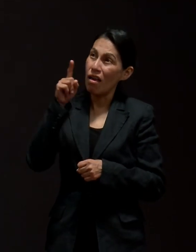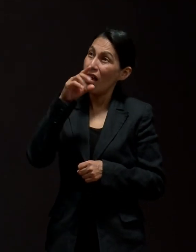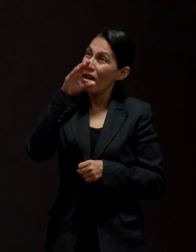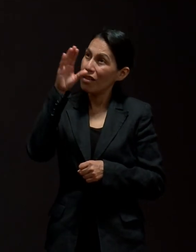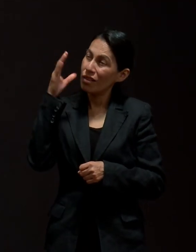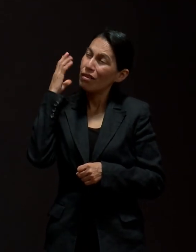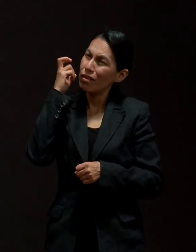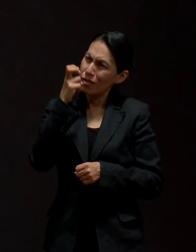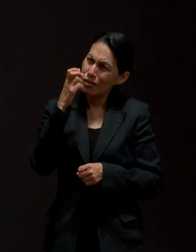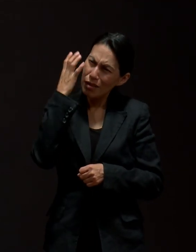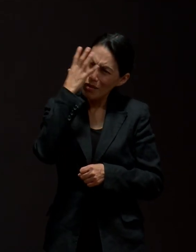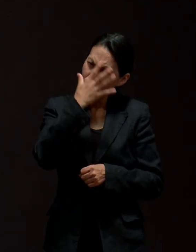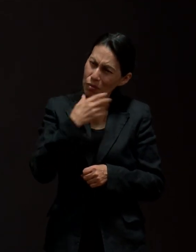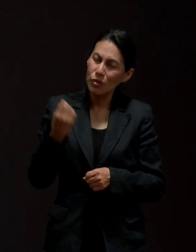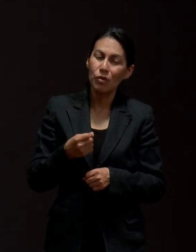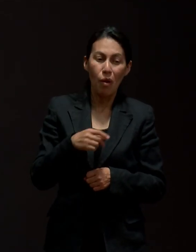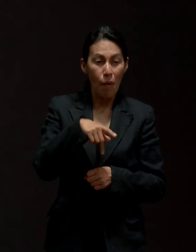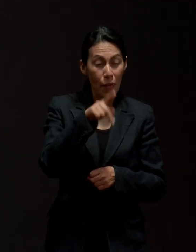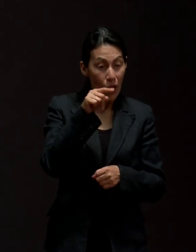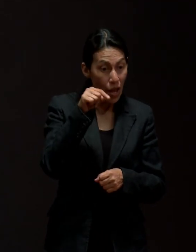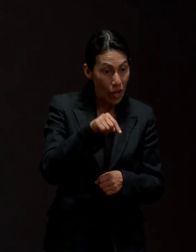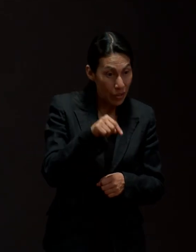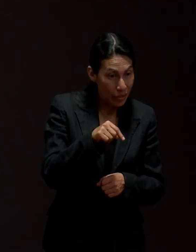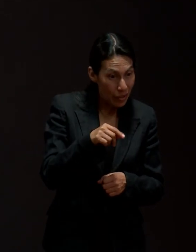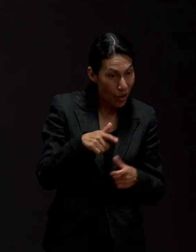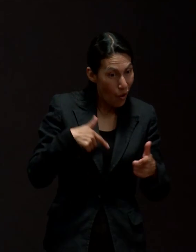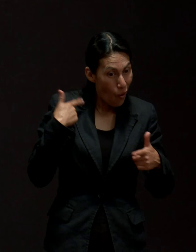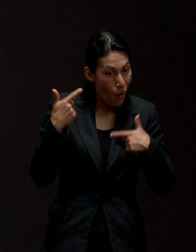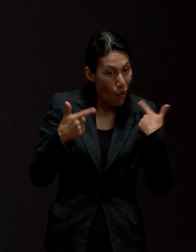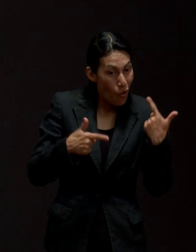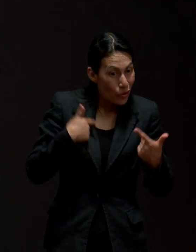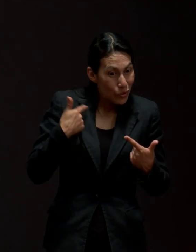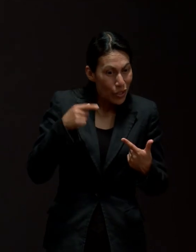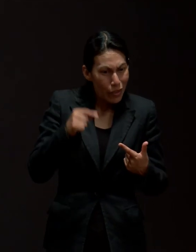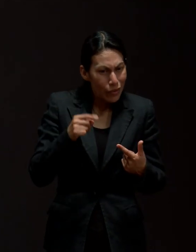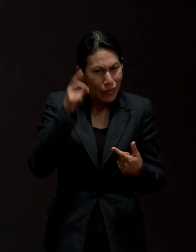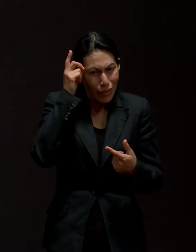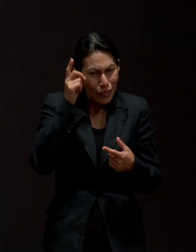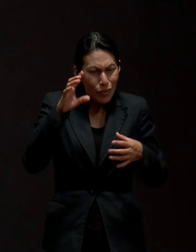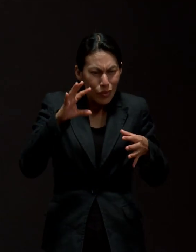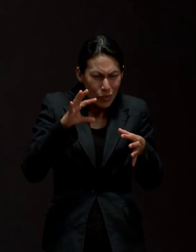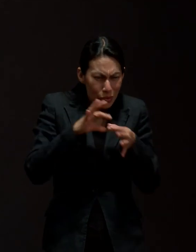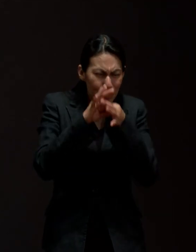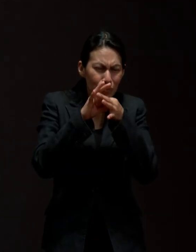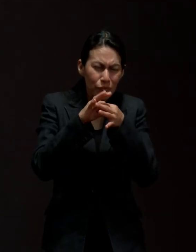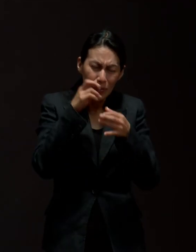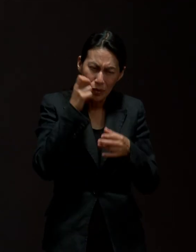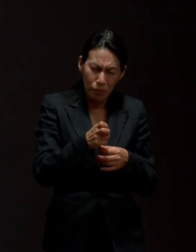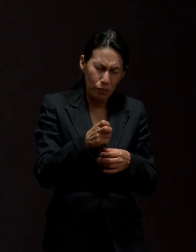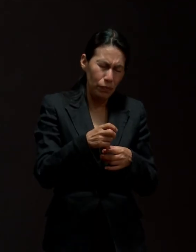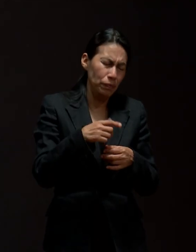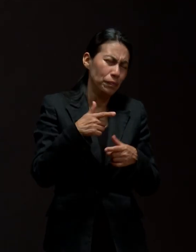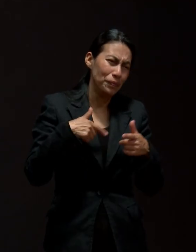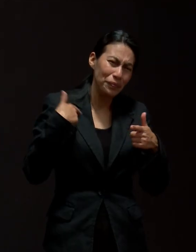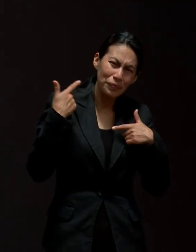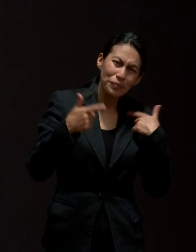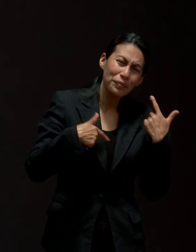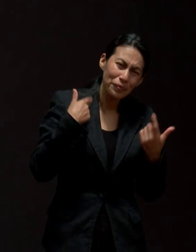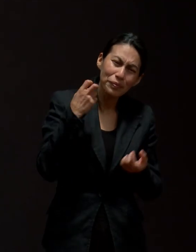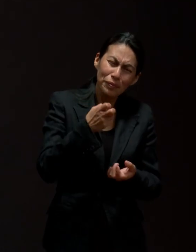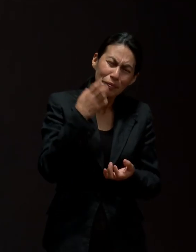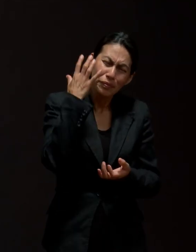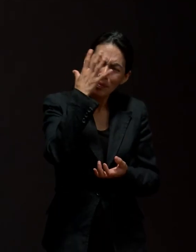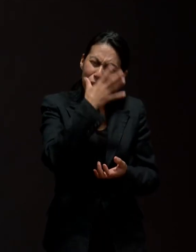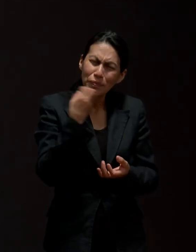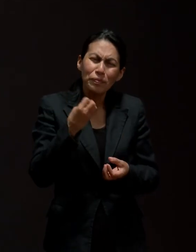gozarlo aquí, porque si tenemos al Señor, tenemos gozo. Su reino se instaure en nuestros corazones con su mera gracia,